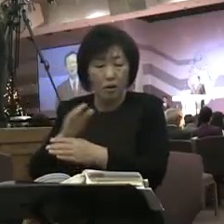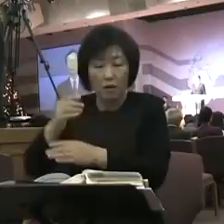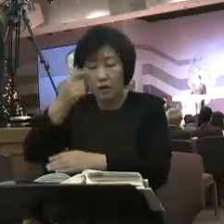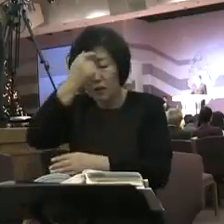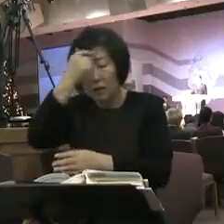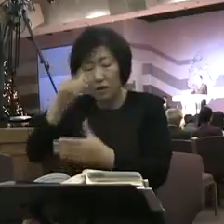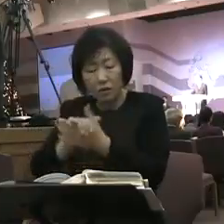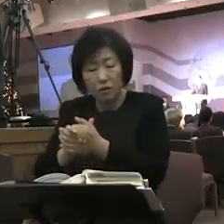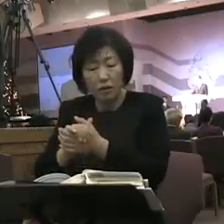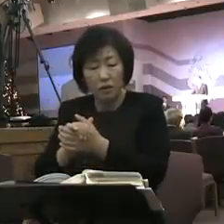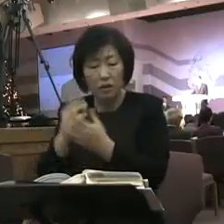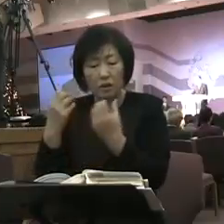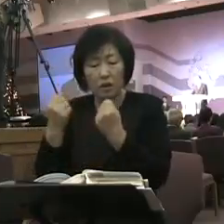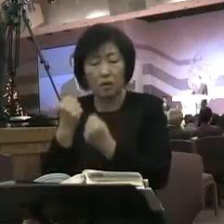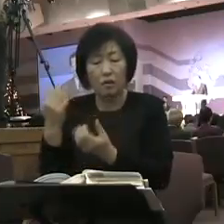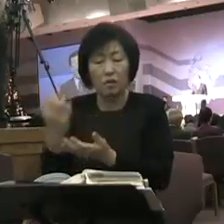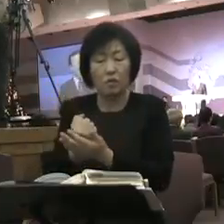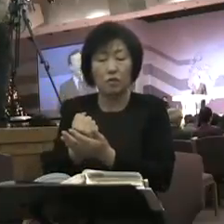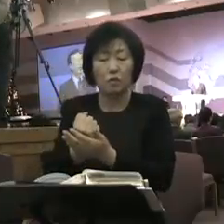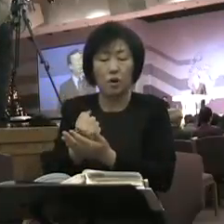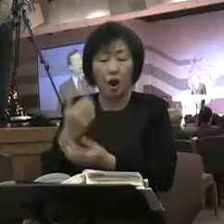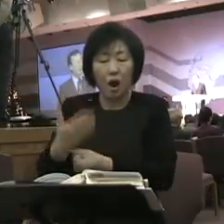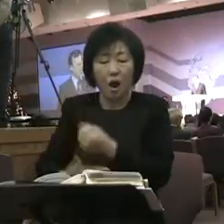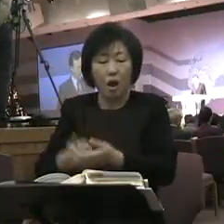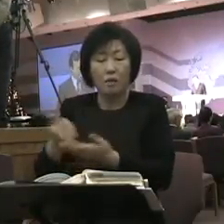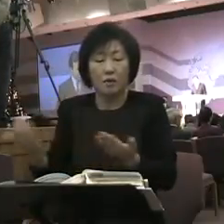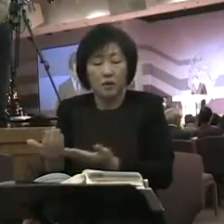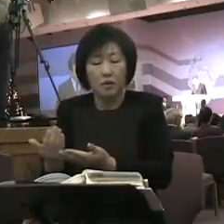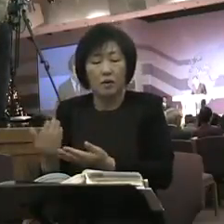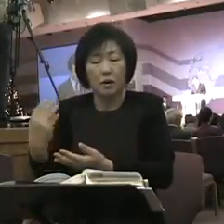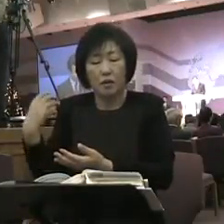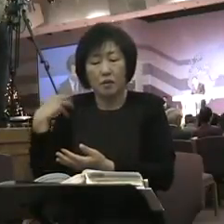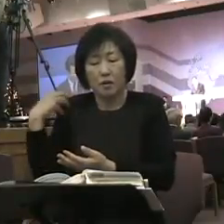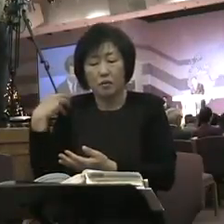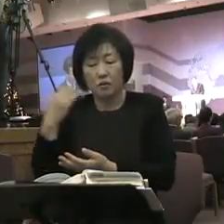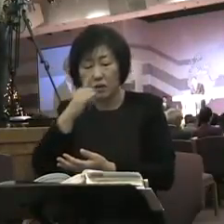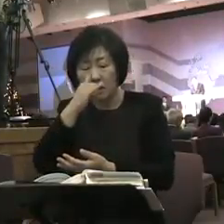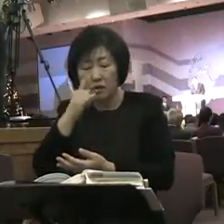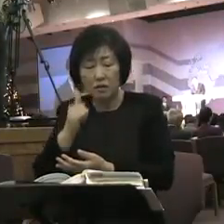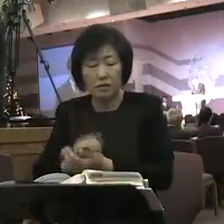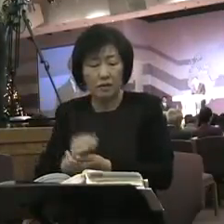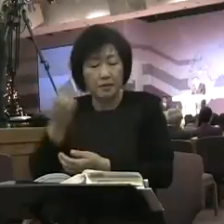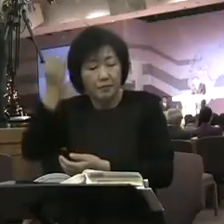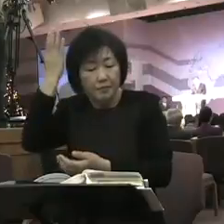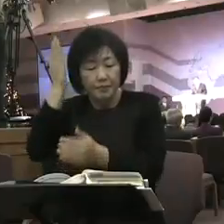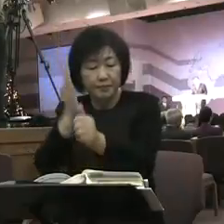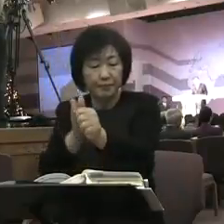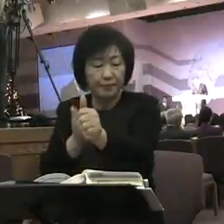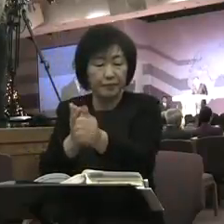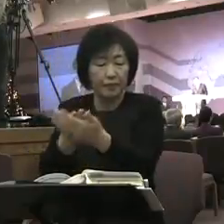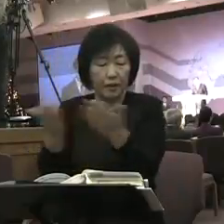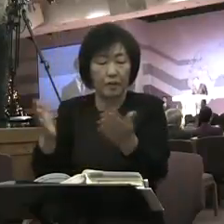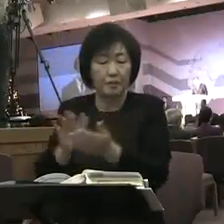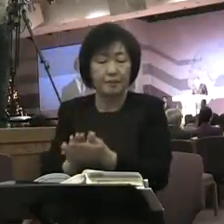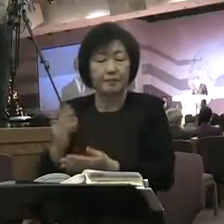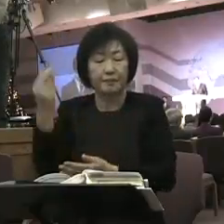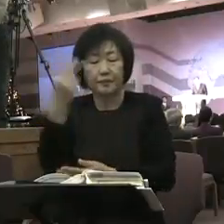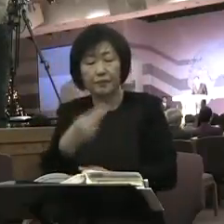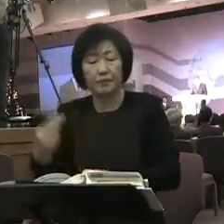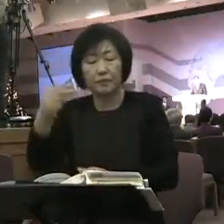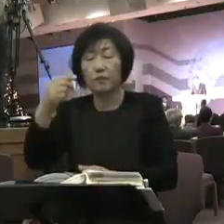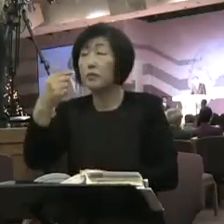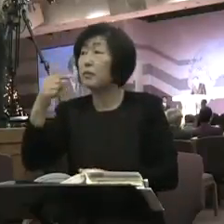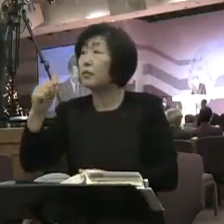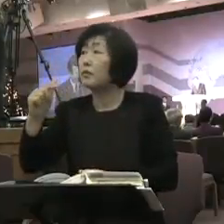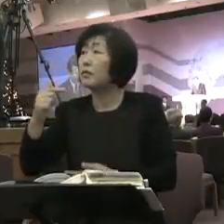기도의 힘으로만 하나님의 사명을 감당할 수 있다는 것 잊지 말아 주시기를 부탁드립니다. 2006년